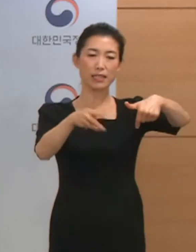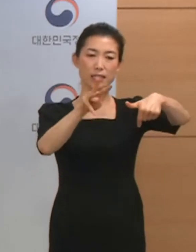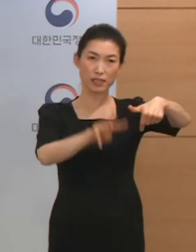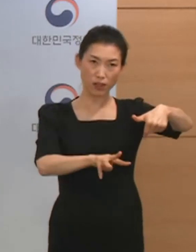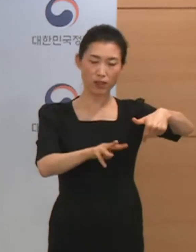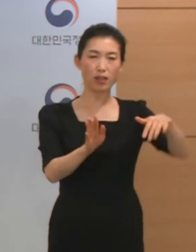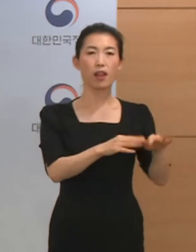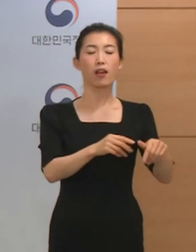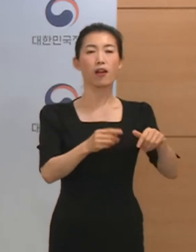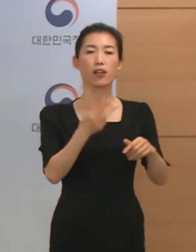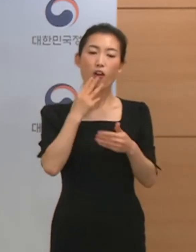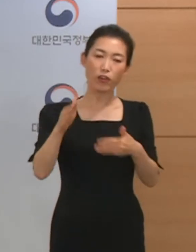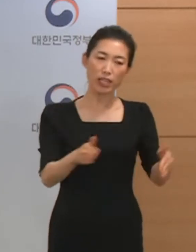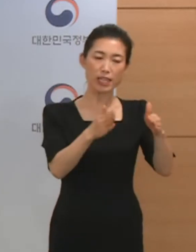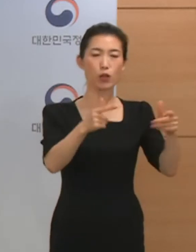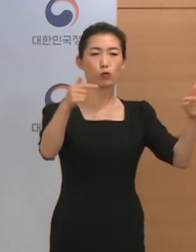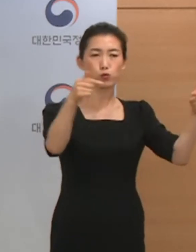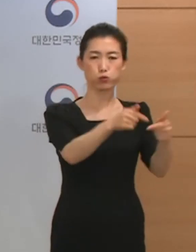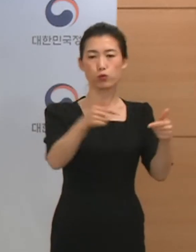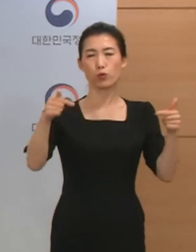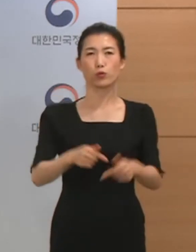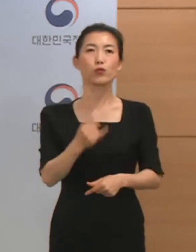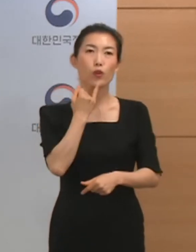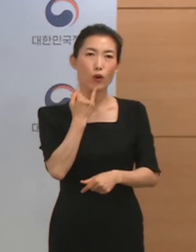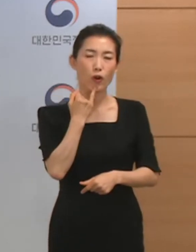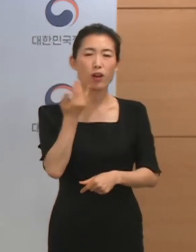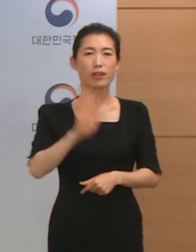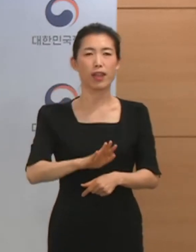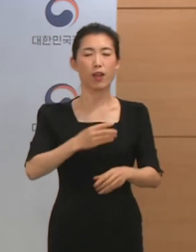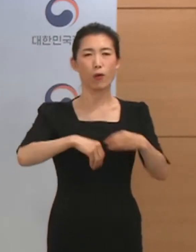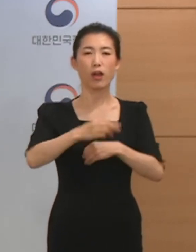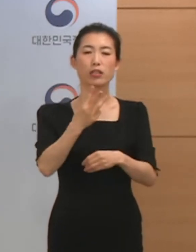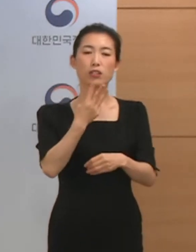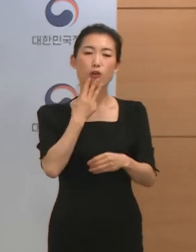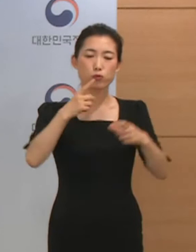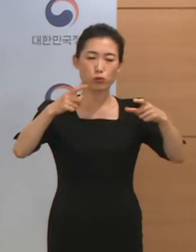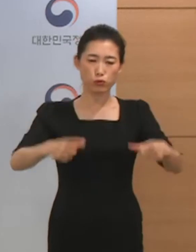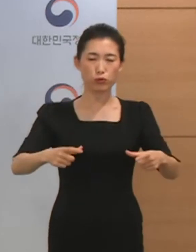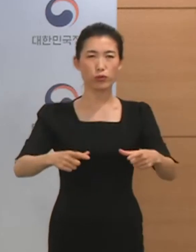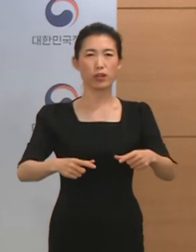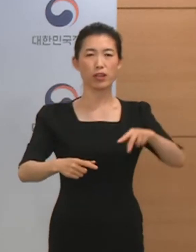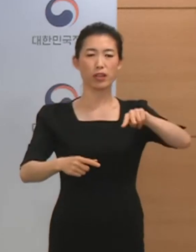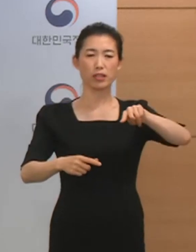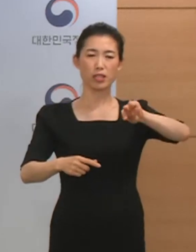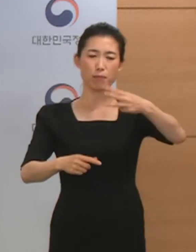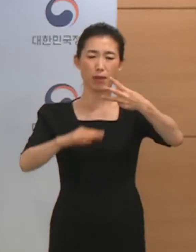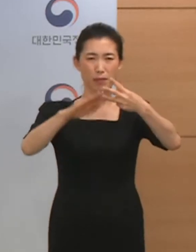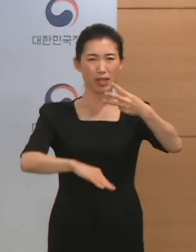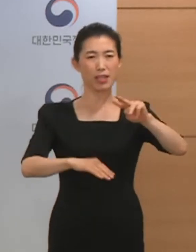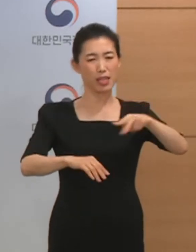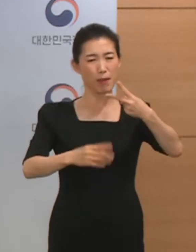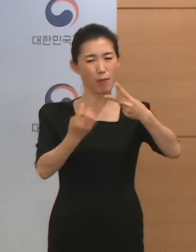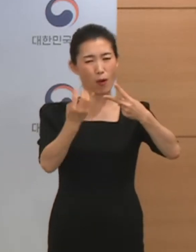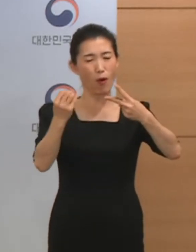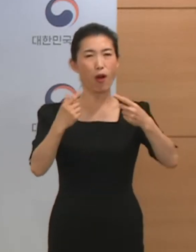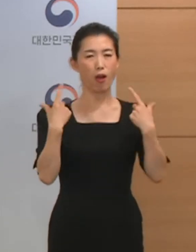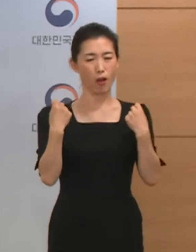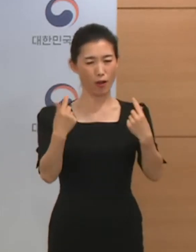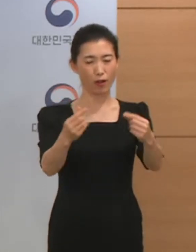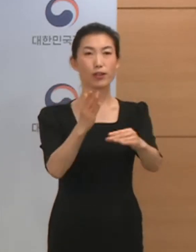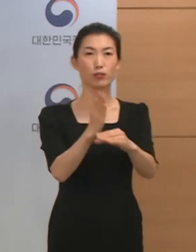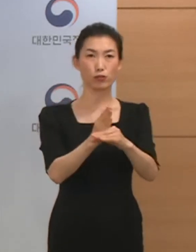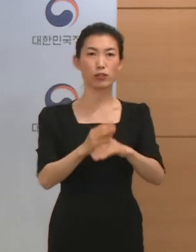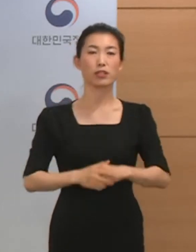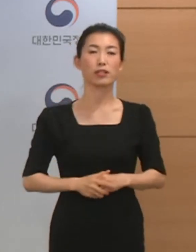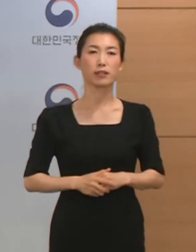경기는 조금씩 줄어들었지만 서울의 환자 발생이 200명대에서 줄지 않고 있습니다. 감염